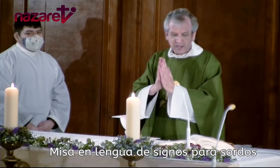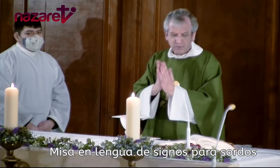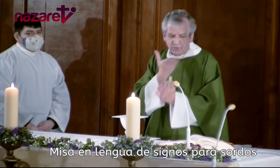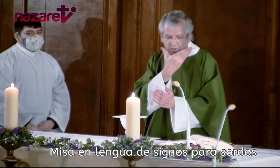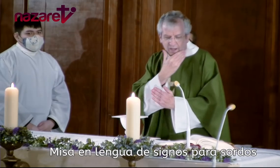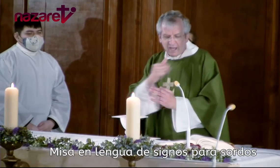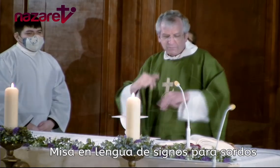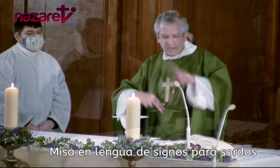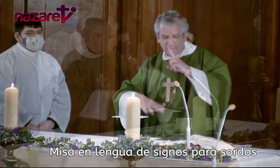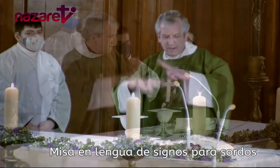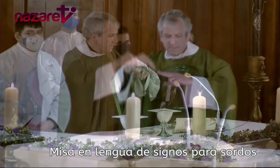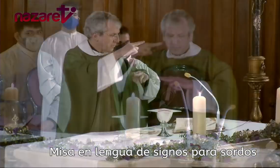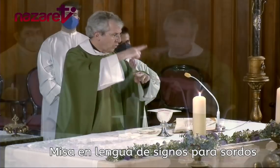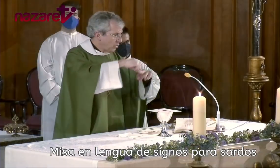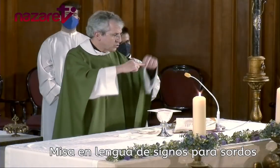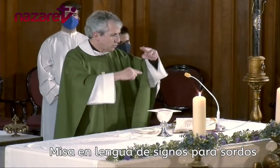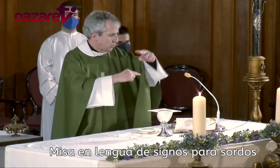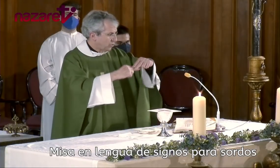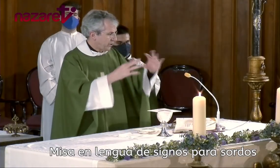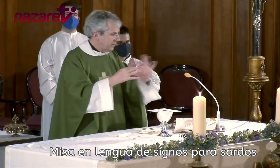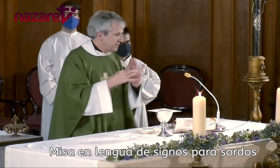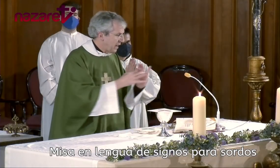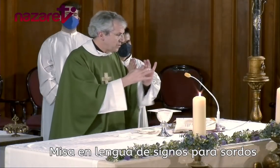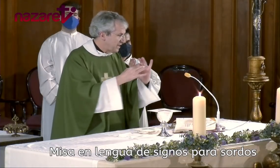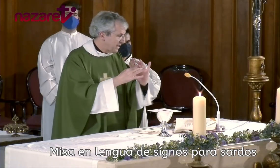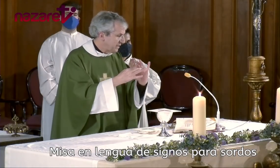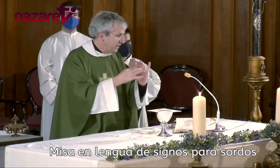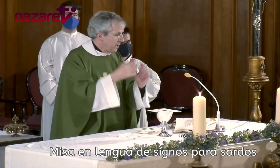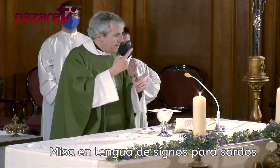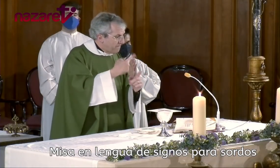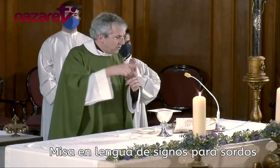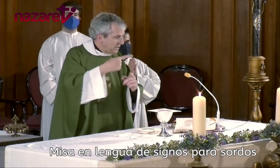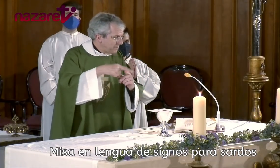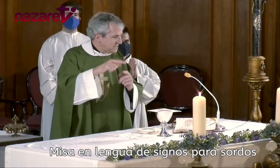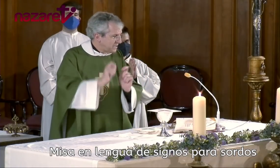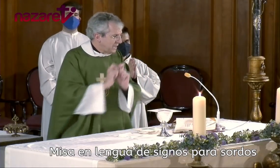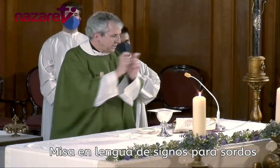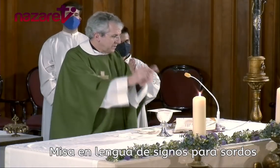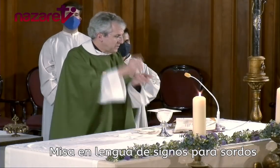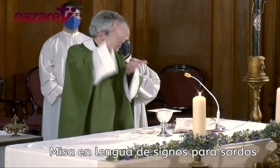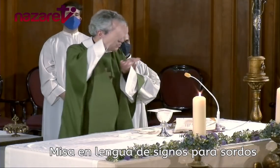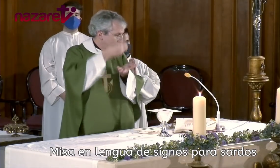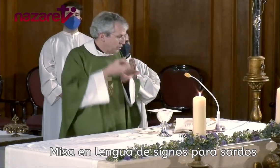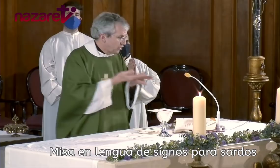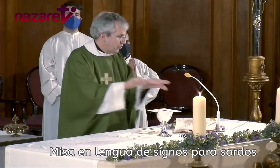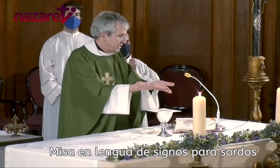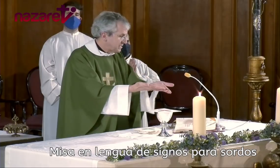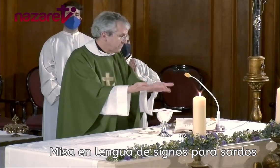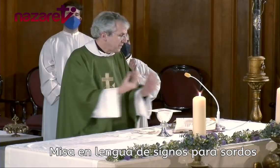Santo, admirable constructor de la unidad, por la diversidad de sus dones,